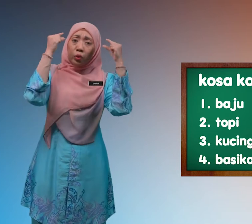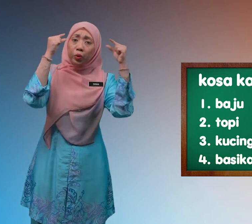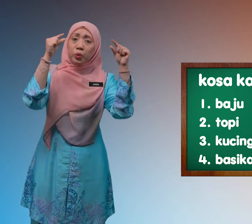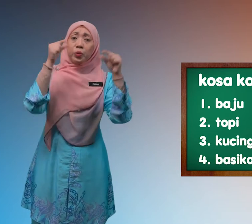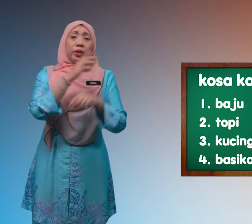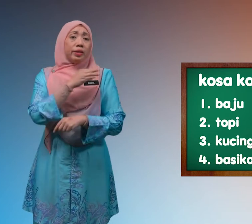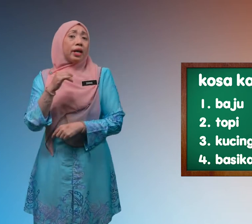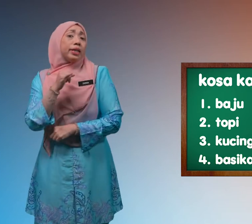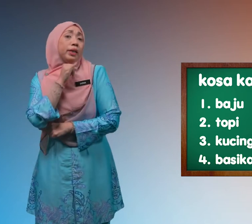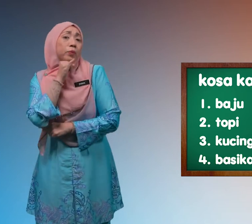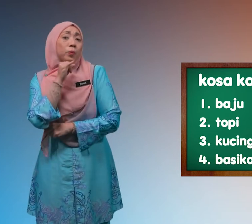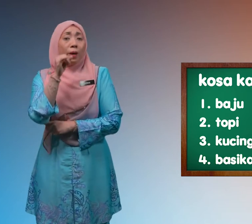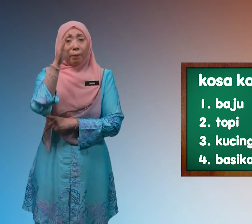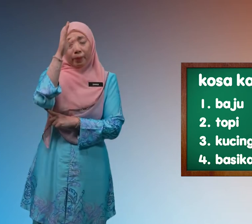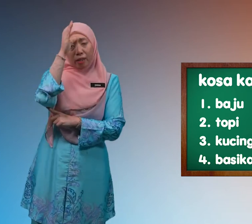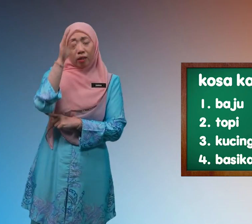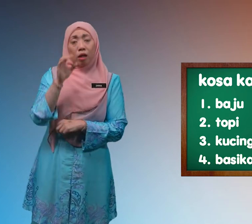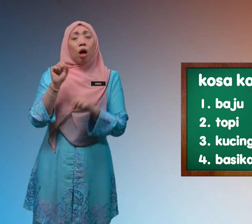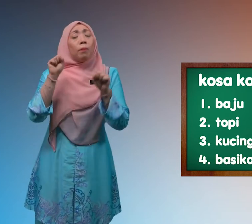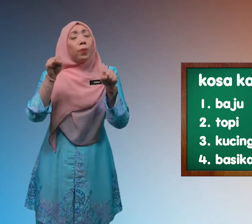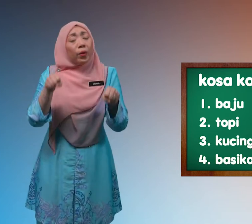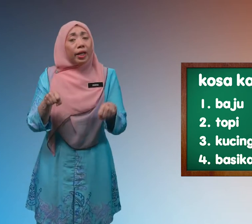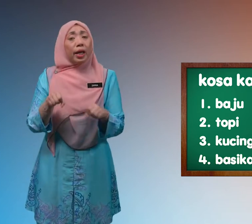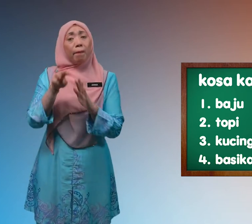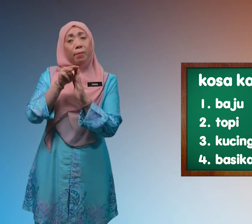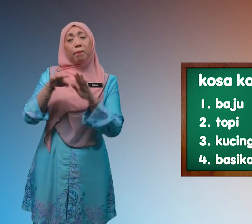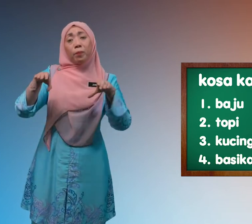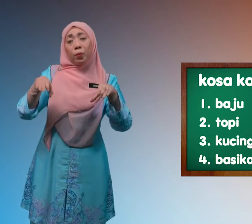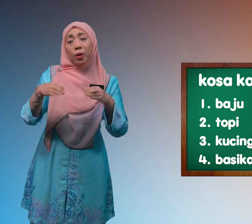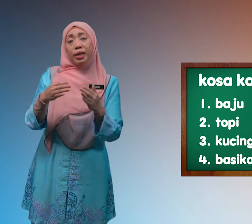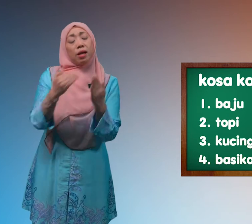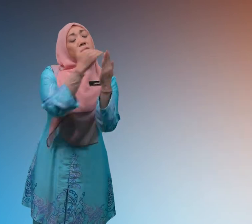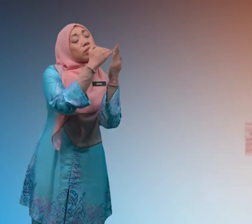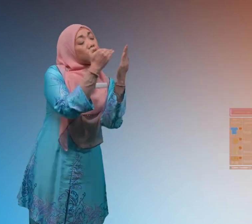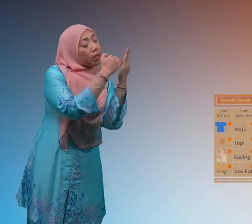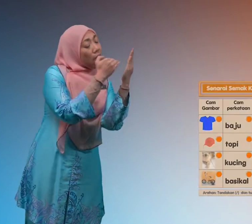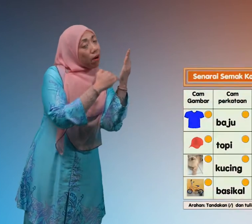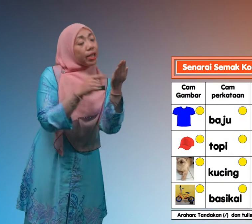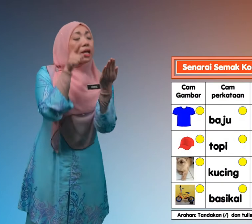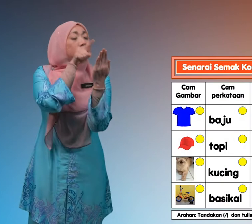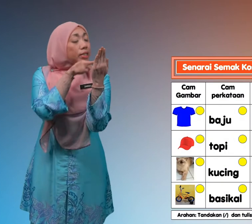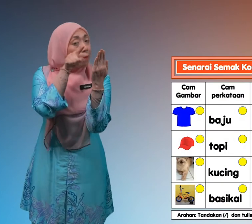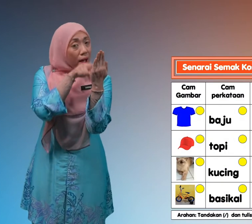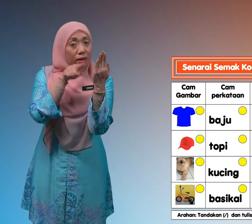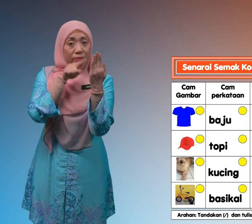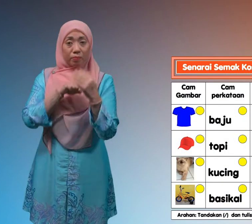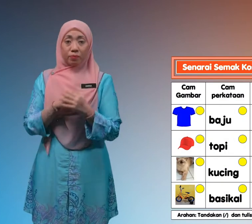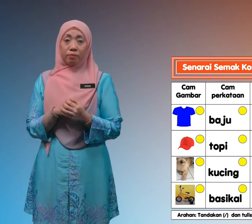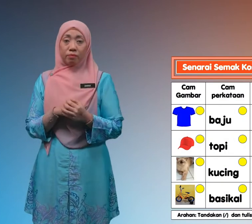Guru dan ibu bapa boleh membuat senarai semak